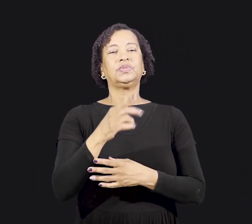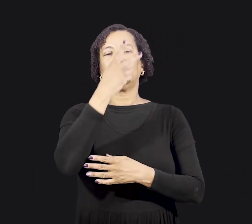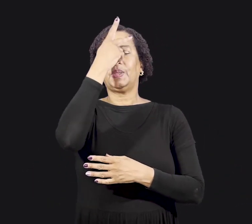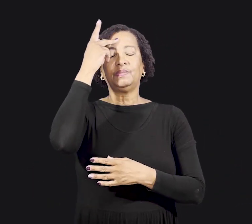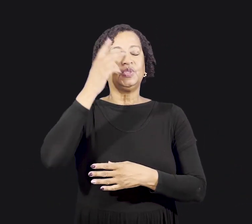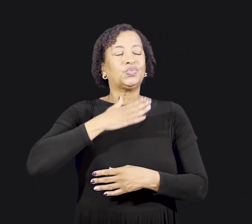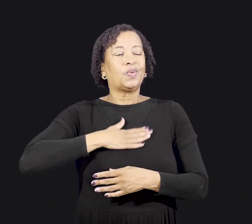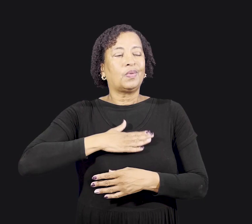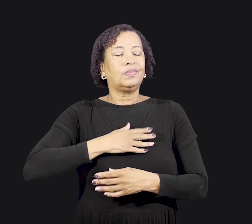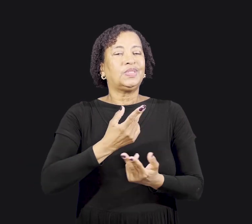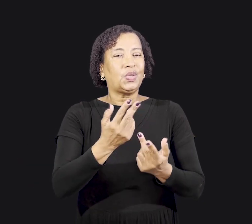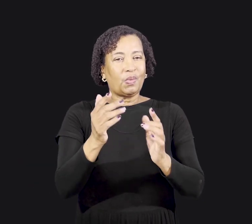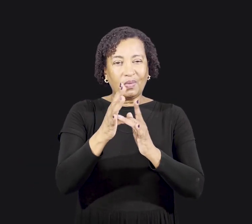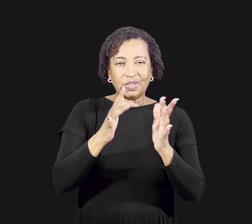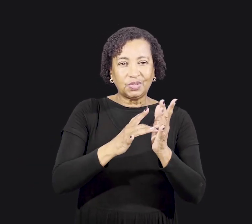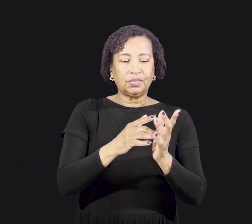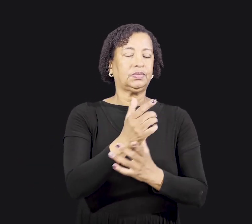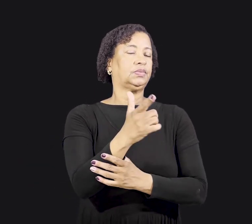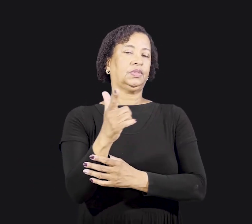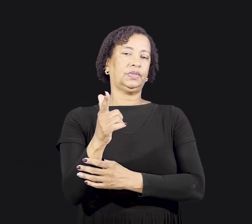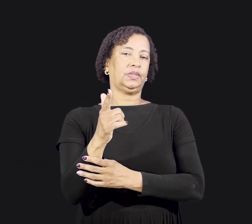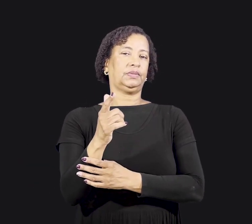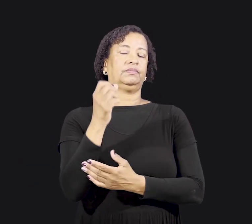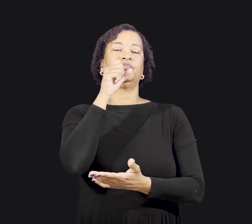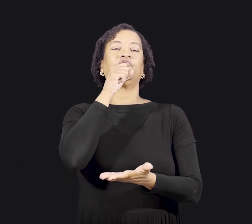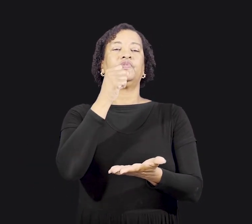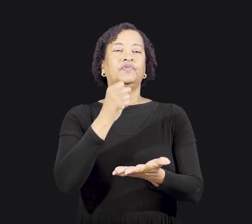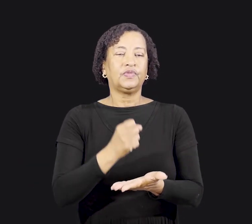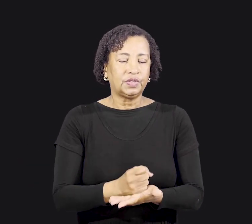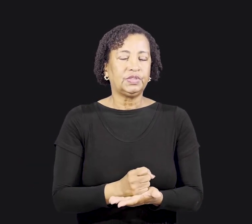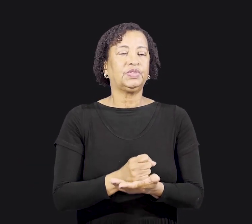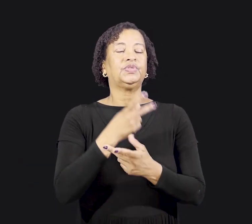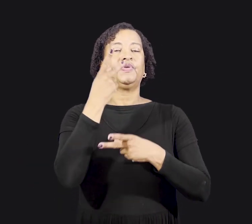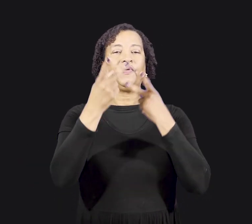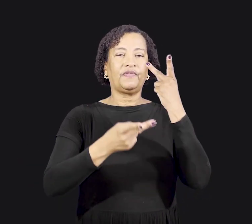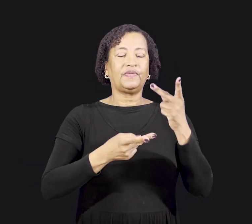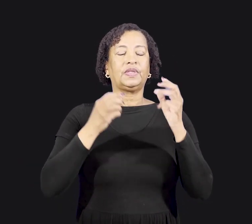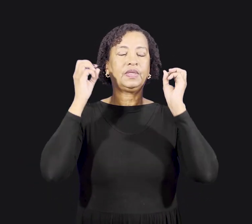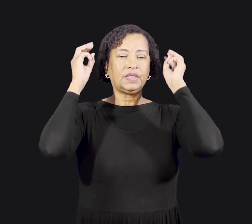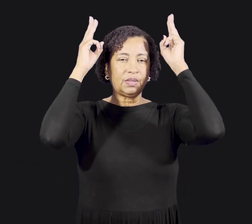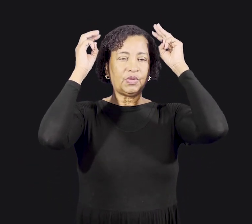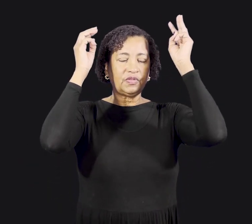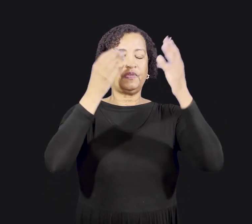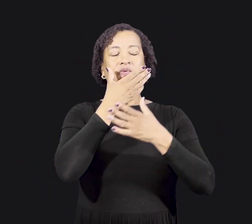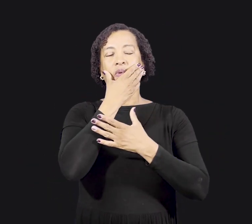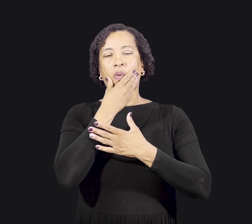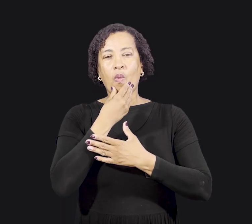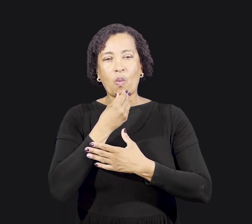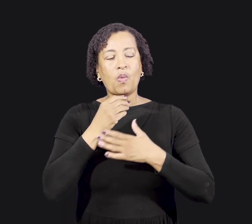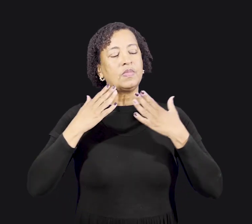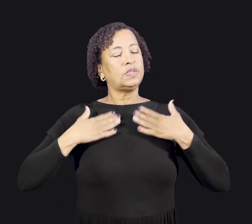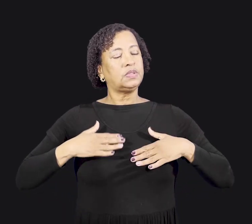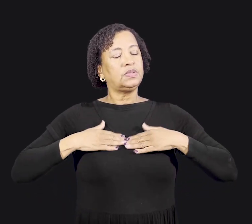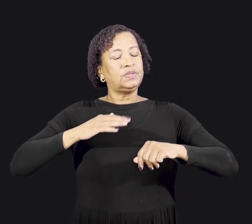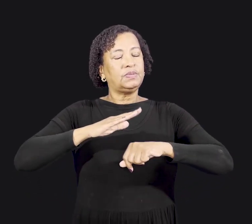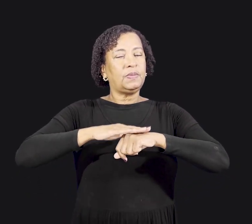ninguém tão manso quanto Jesus. O Velho Testamento afirma que Moisés foi o homem mais manso que já viveu na face da terra, que já se